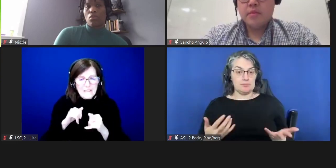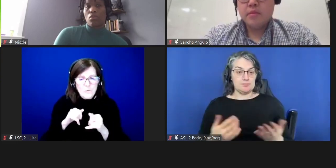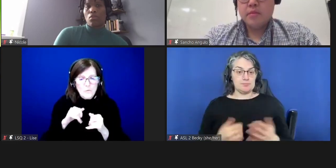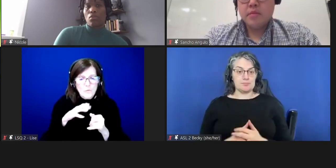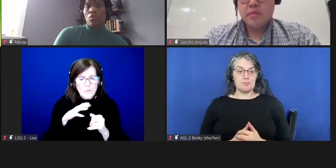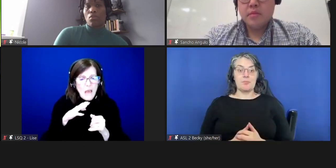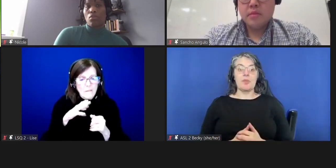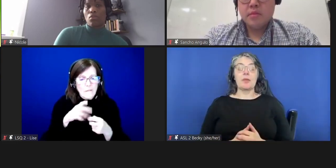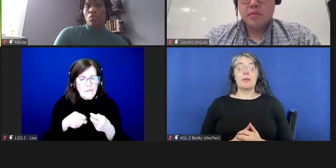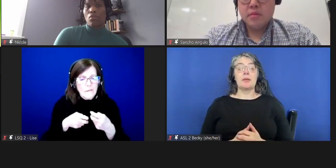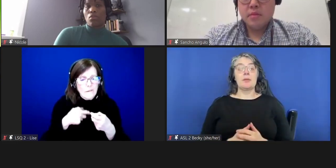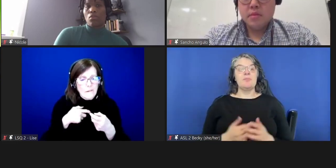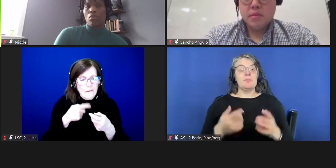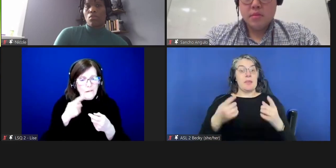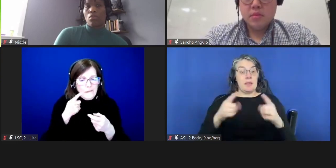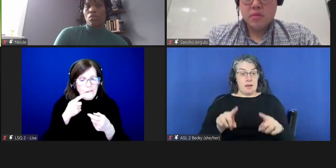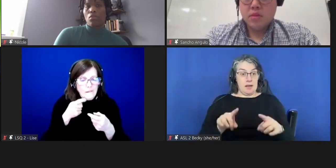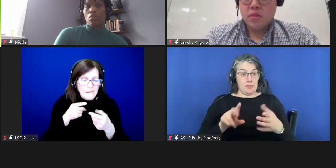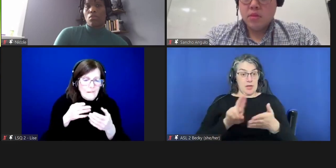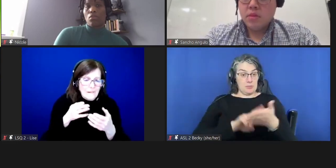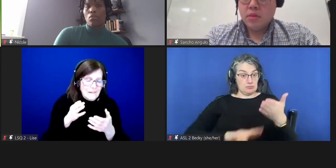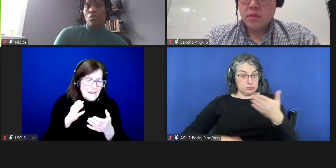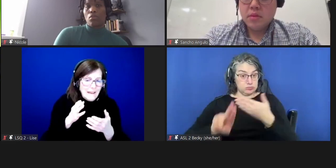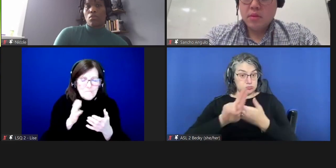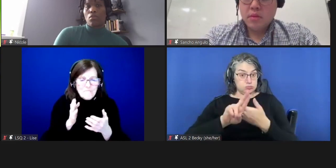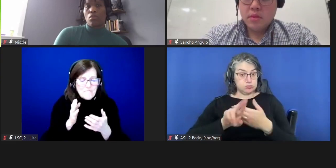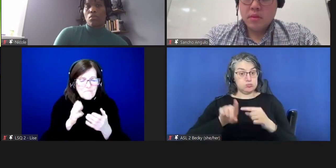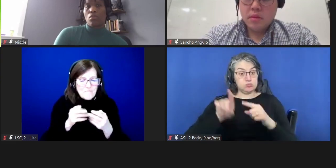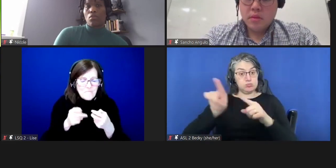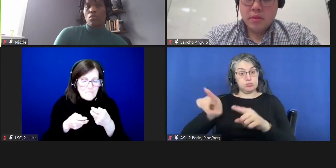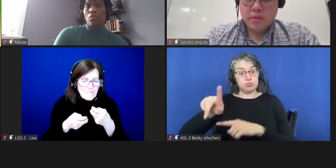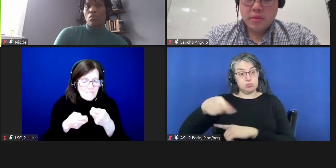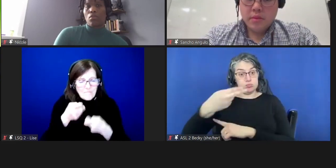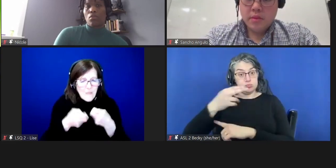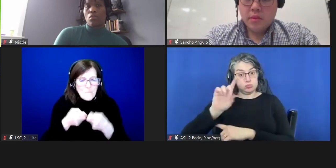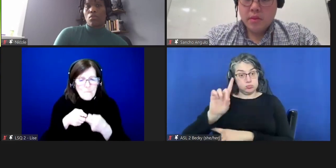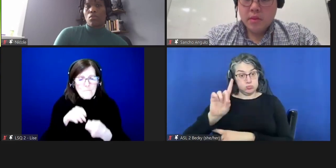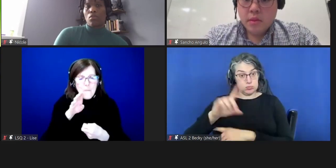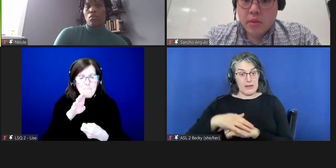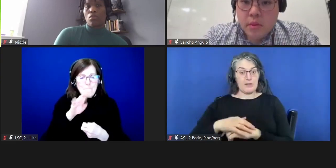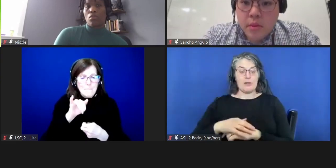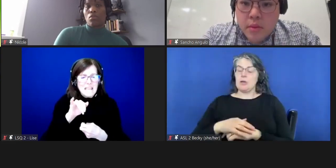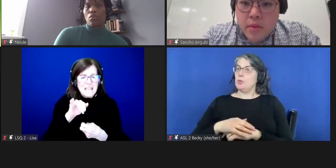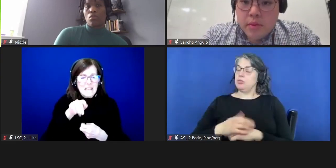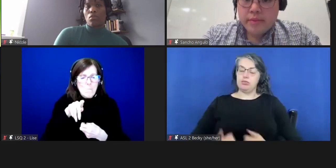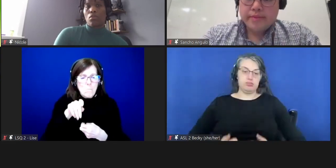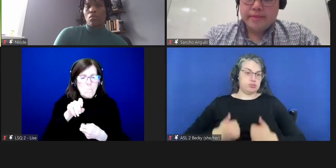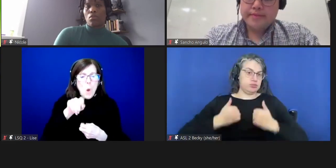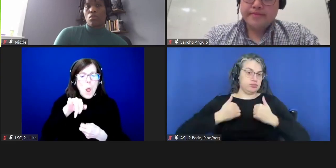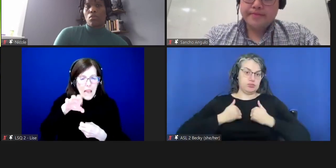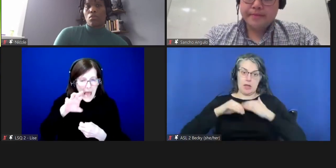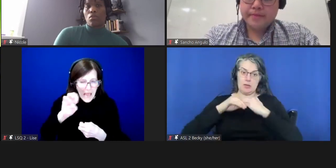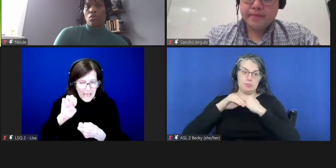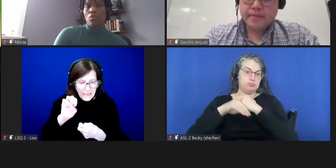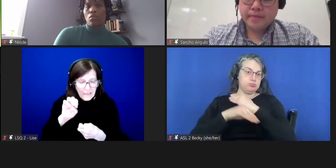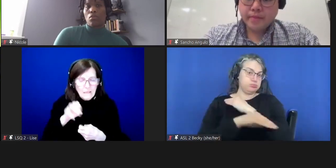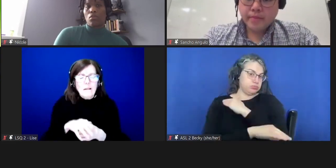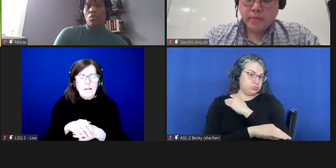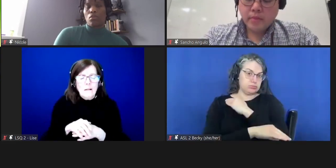Et lorsque je suis allé ensuite pour commencer à rédiger ma thèse de